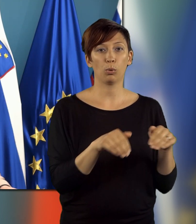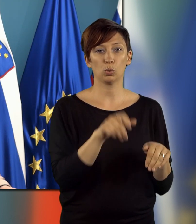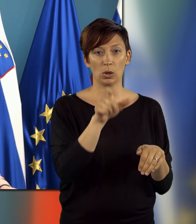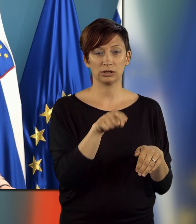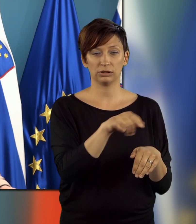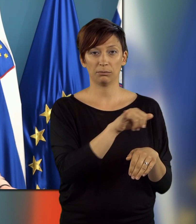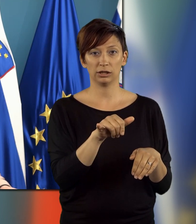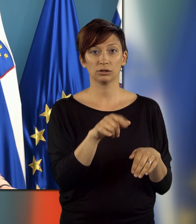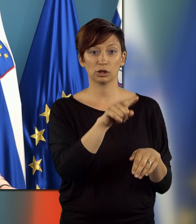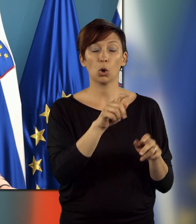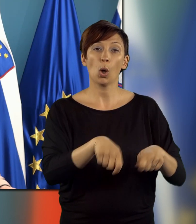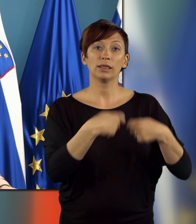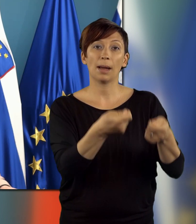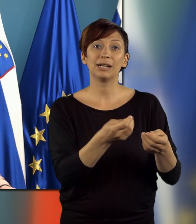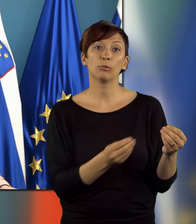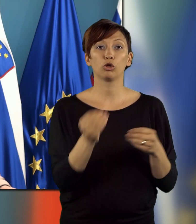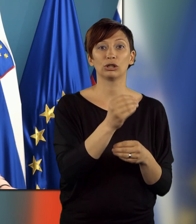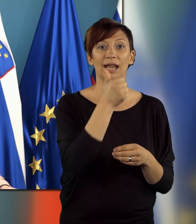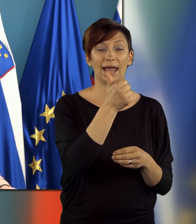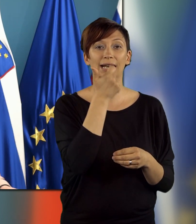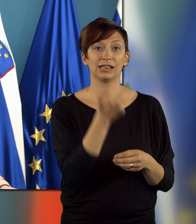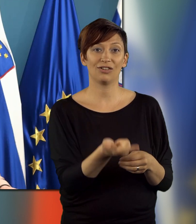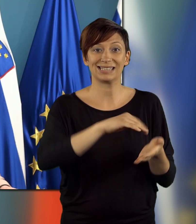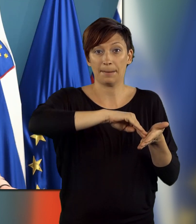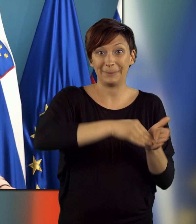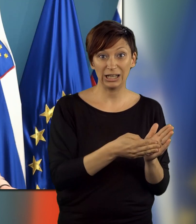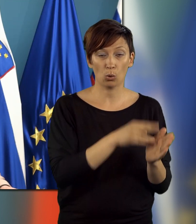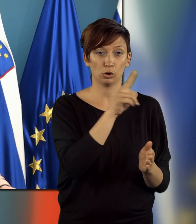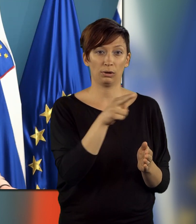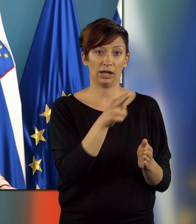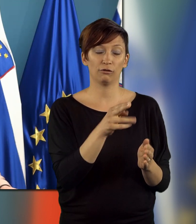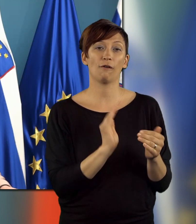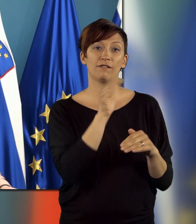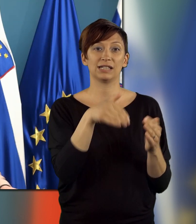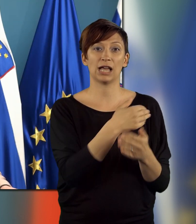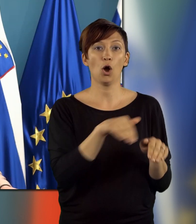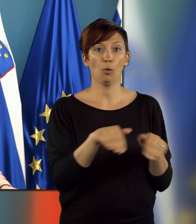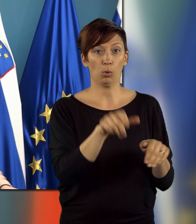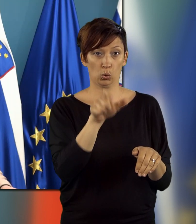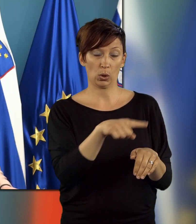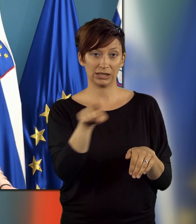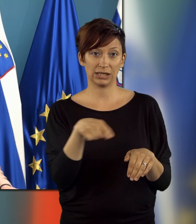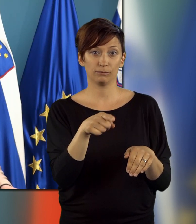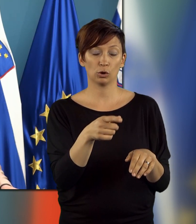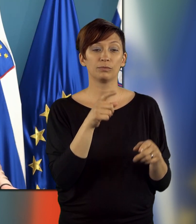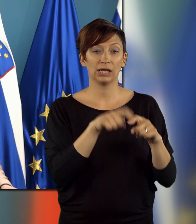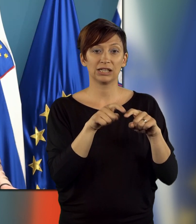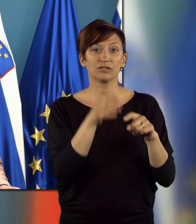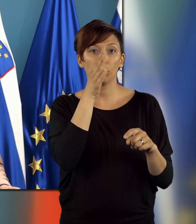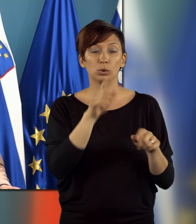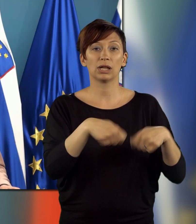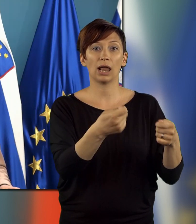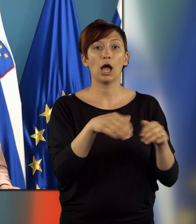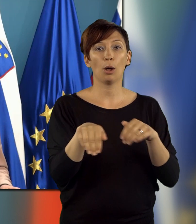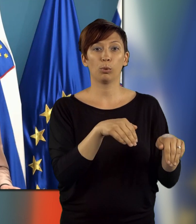letošnjem letu, za kar namenjamo dodatnih 21 milijonov evrov. Ta sredstva bo zagotovila sama